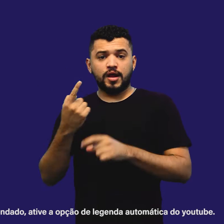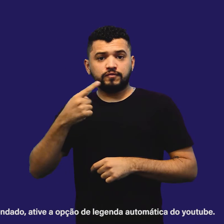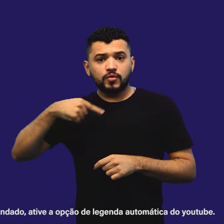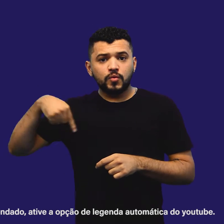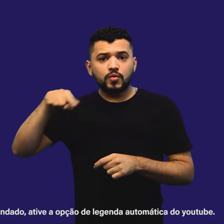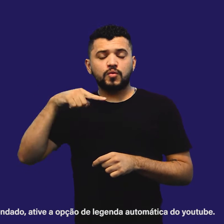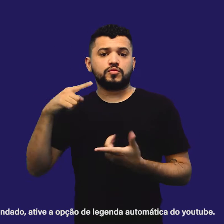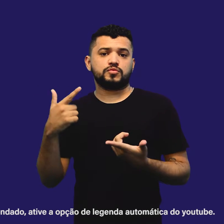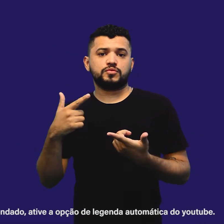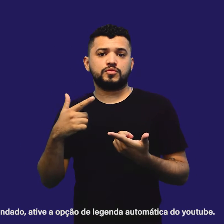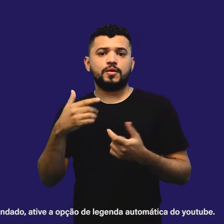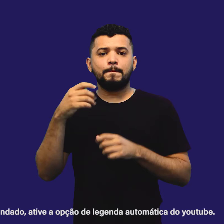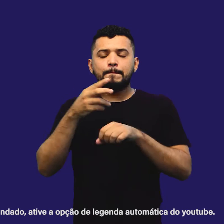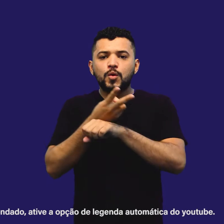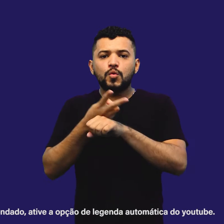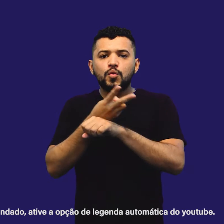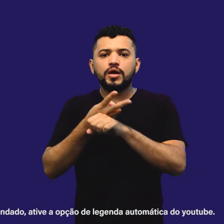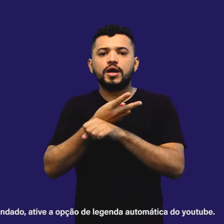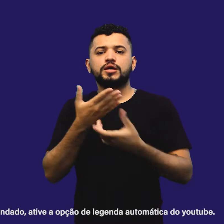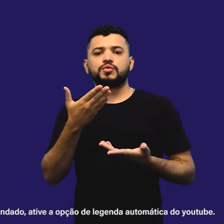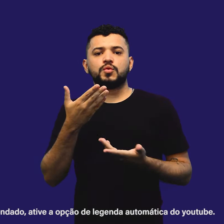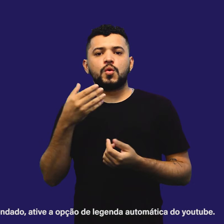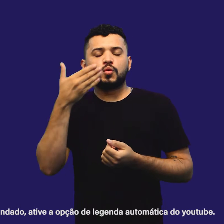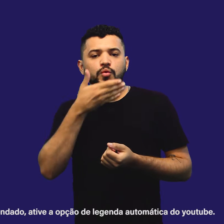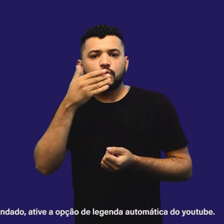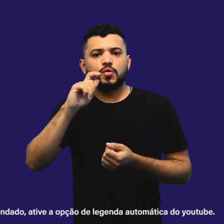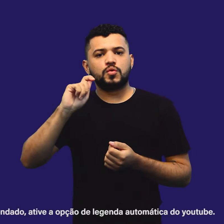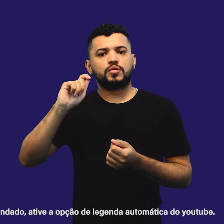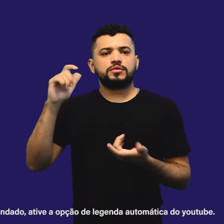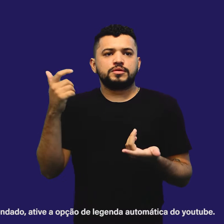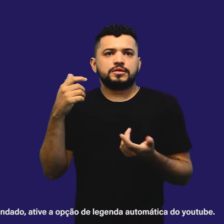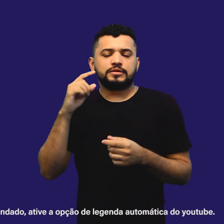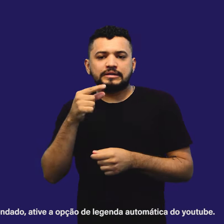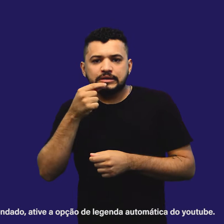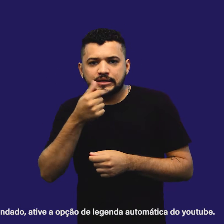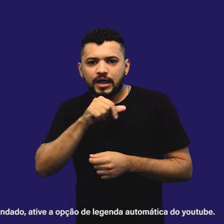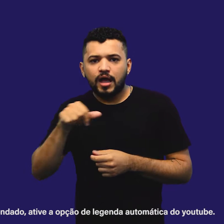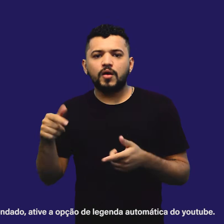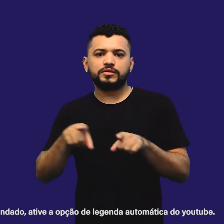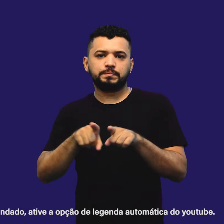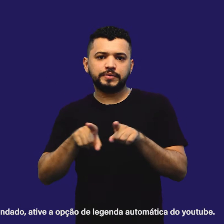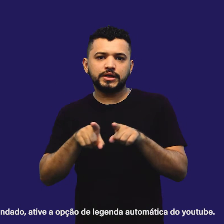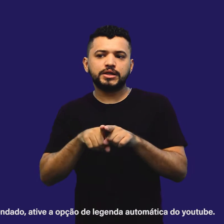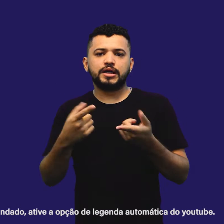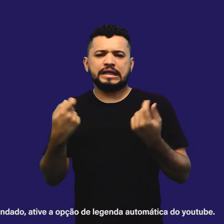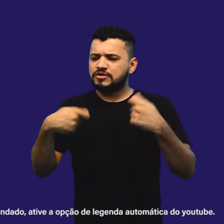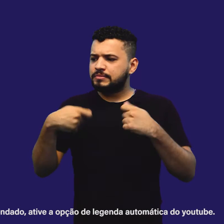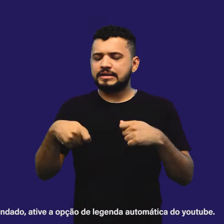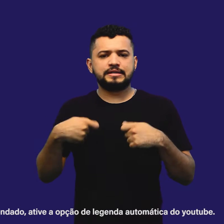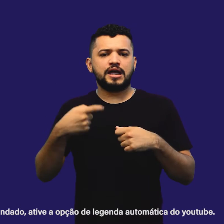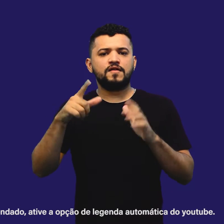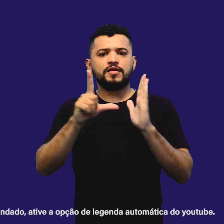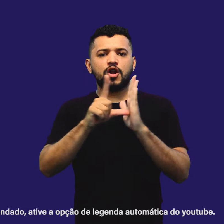doce quanto a parte salgada, né? Não precisaria de pedir de 2 lugares diferentes, não precisaria de ir a 2 lugares